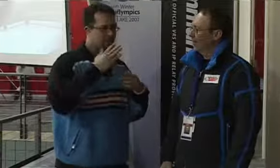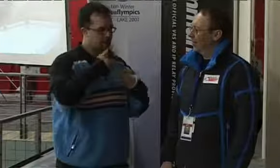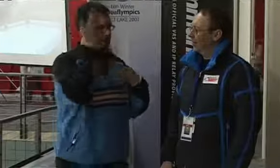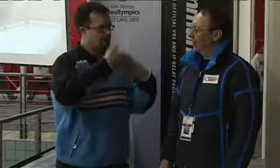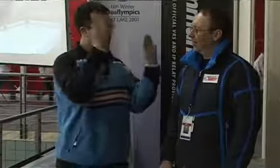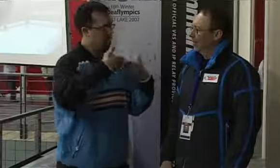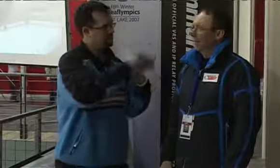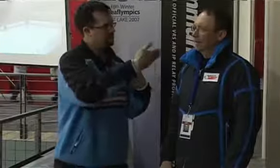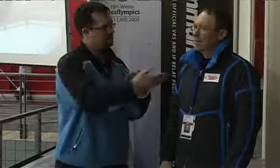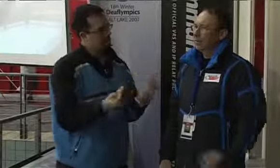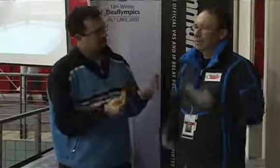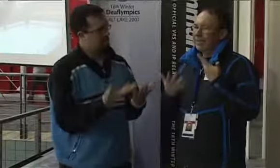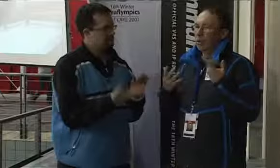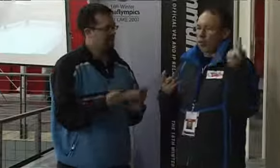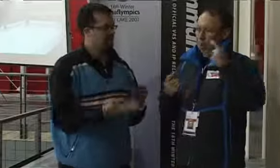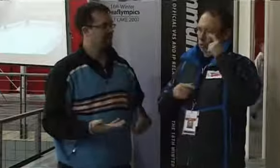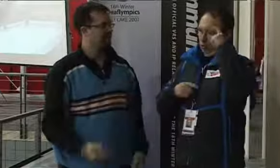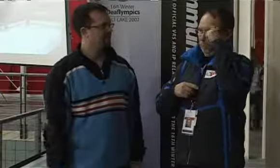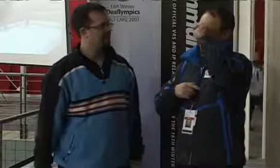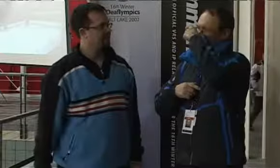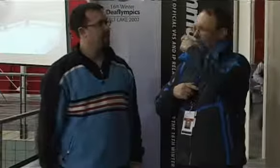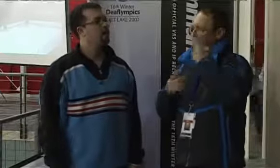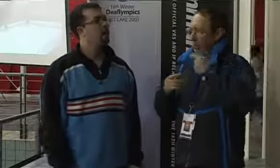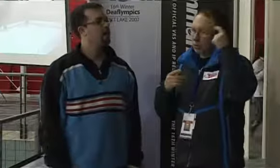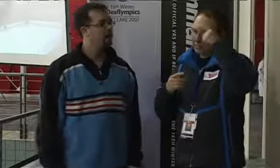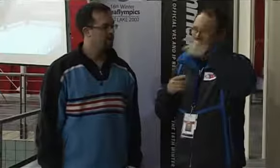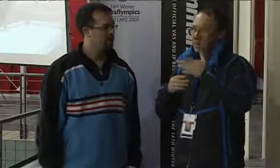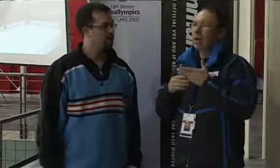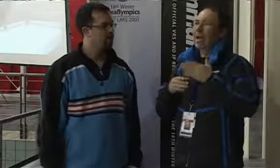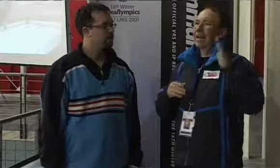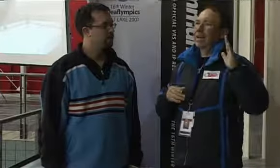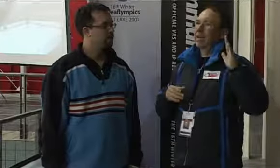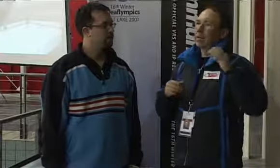Wie hast du das Gefühl, wie sehen die nächsten Tage aus? Ja, das kommt jetzt eher schwieriger.